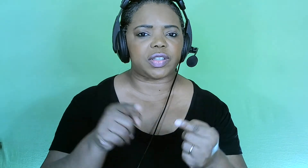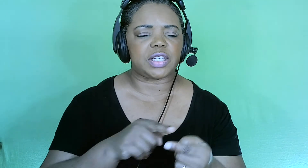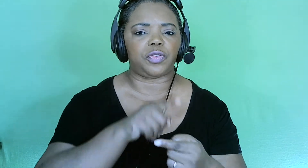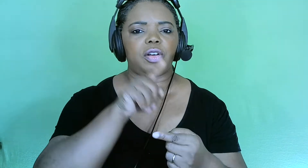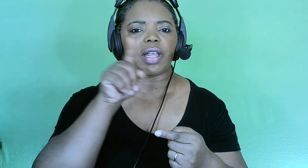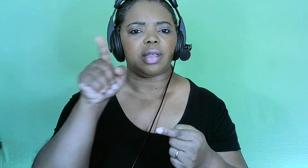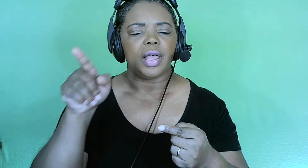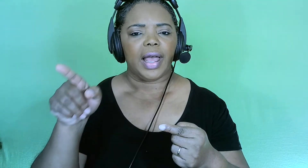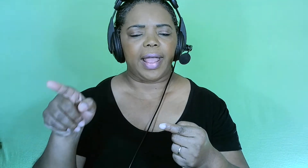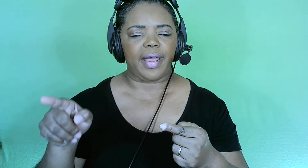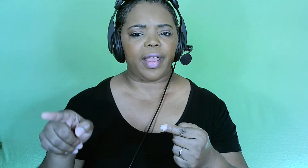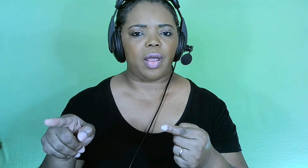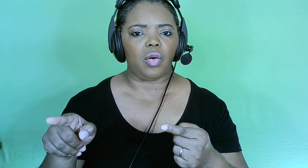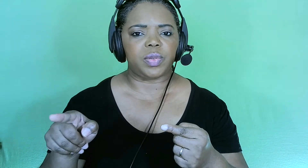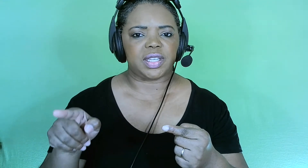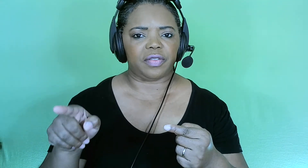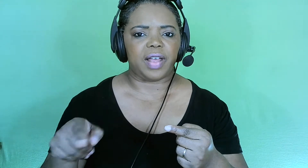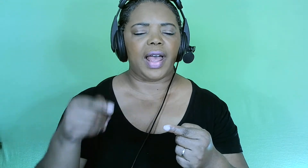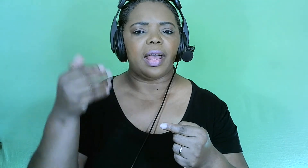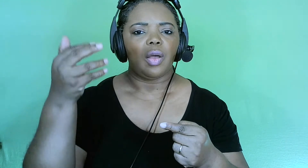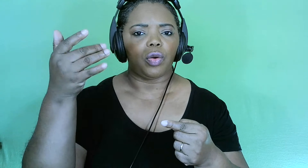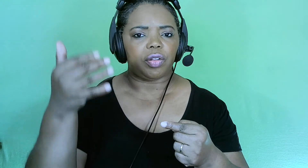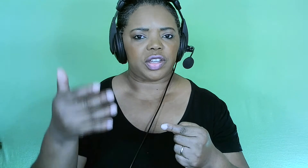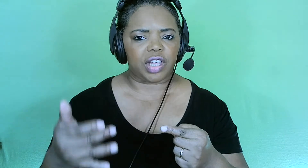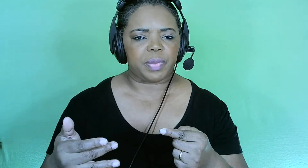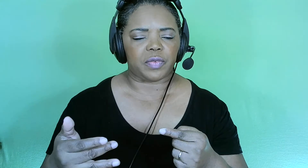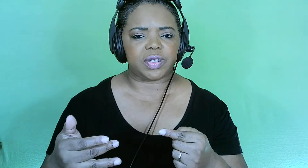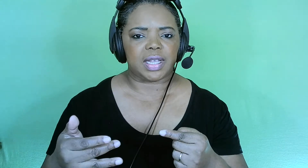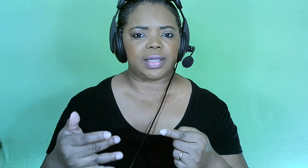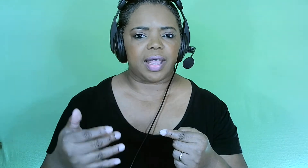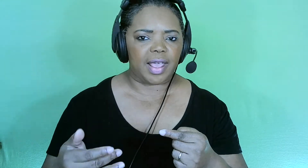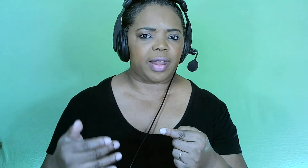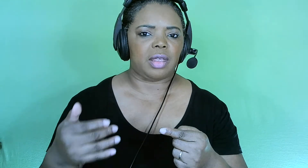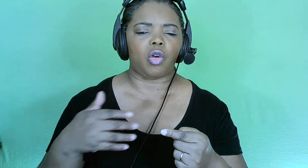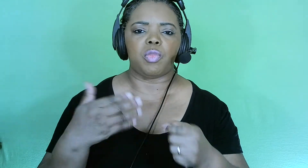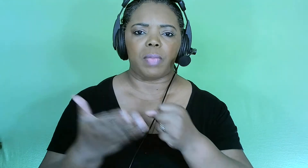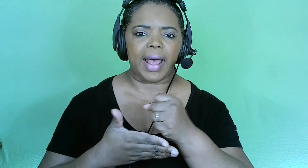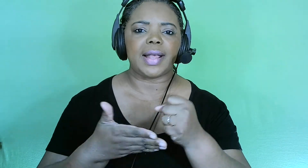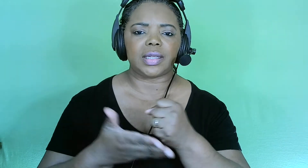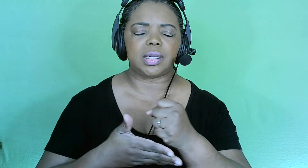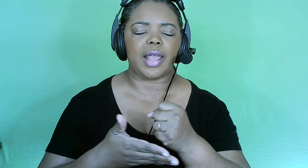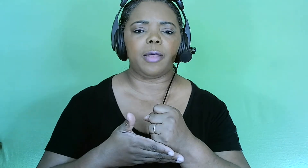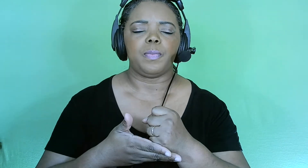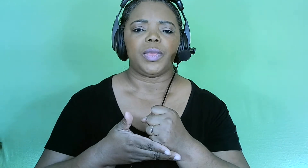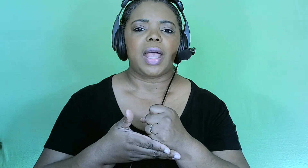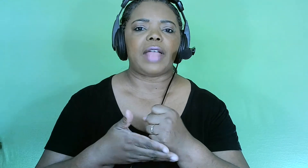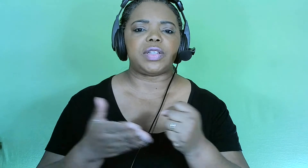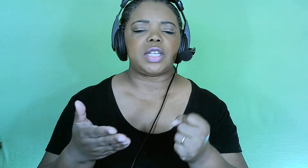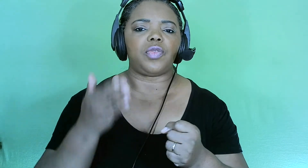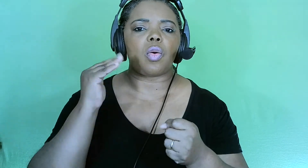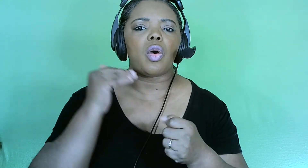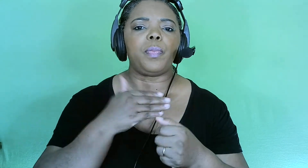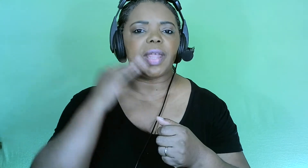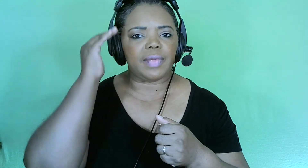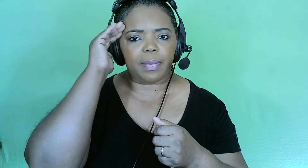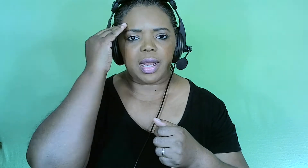vocês forem observar o que eu deixei para vocês lerem como base, né? Aí vocês vão compreender